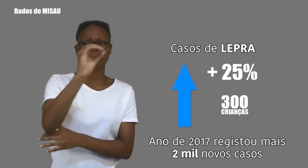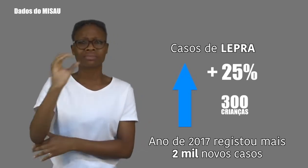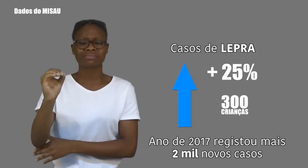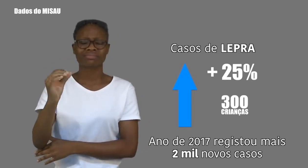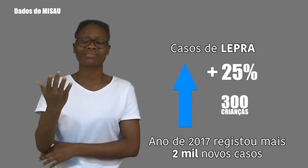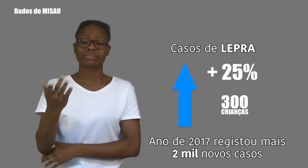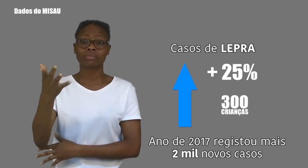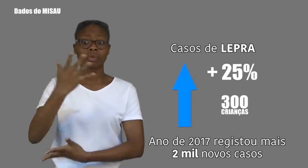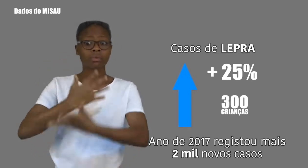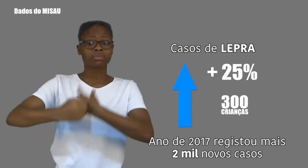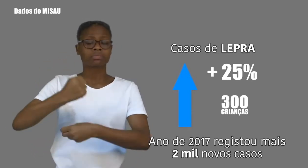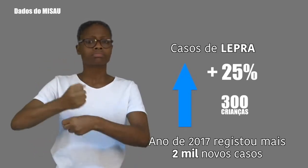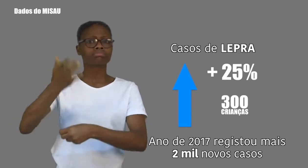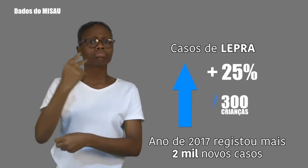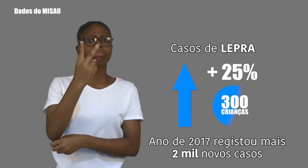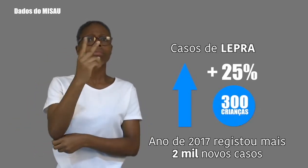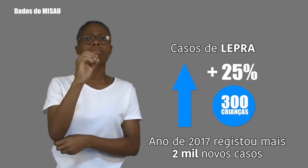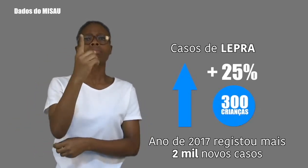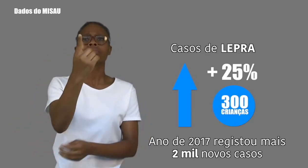número, perto de 300 são crianças.